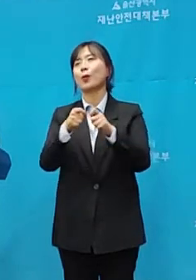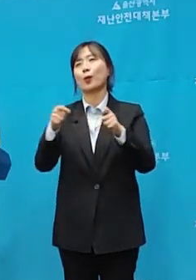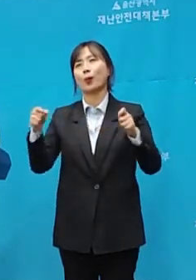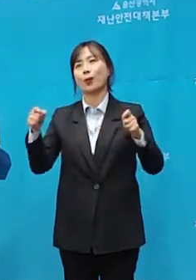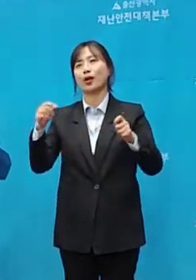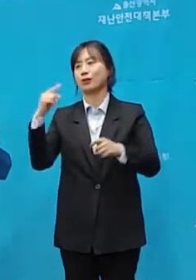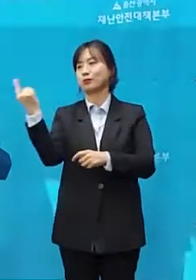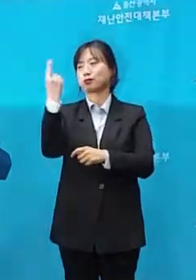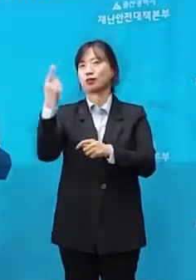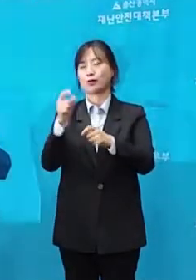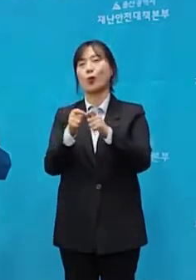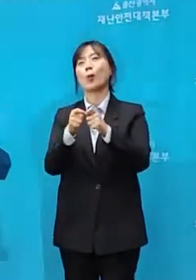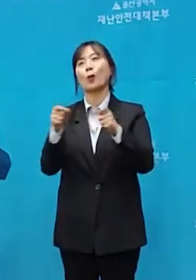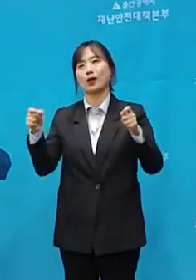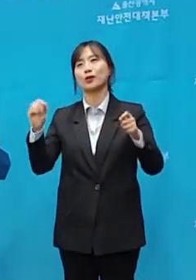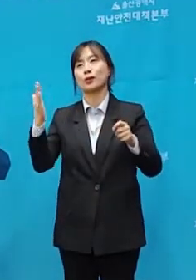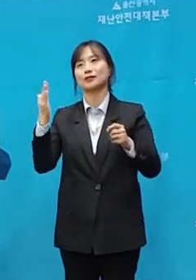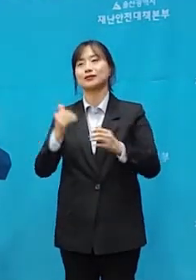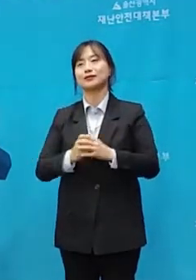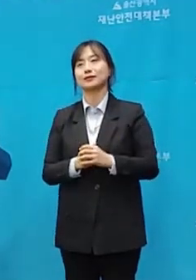오래된 기종이었던 것으로